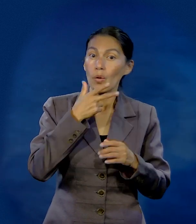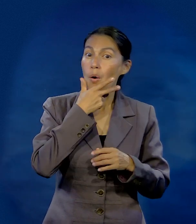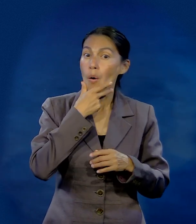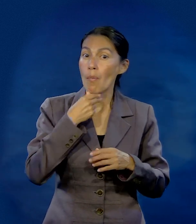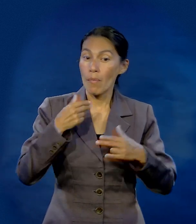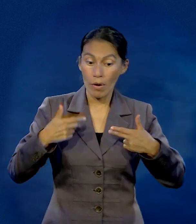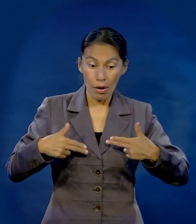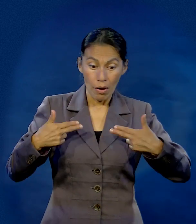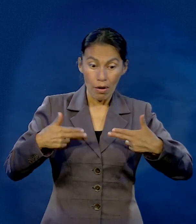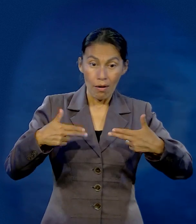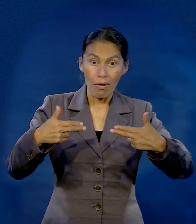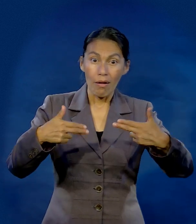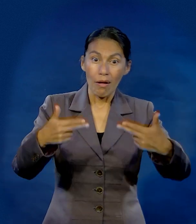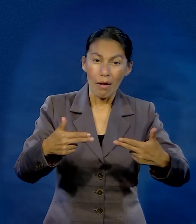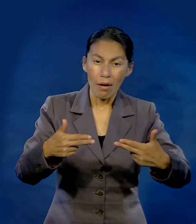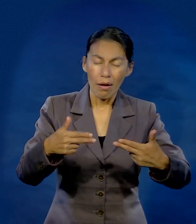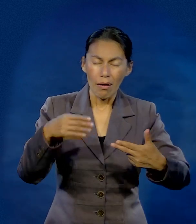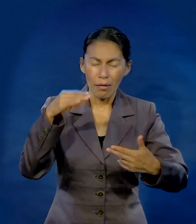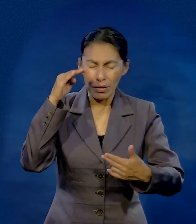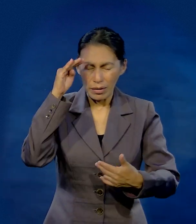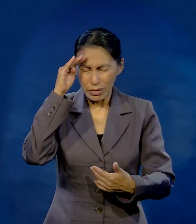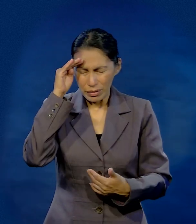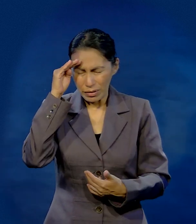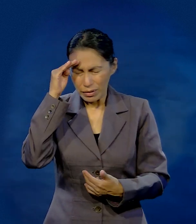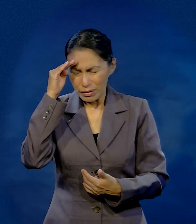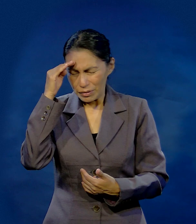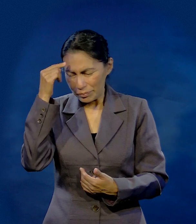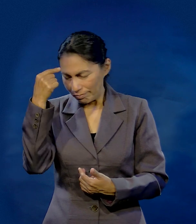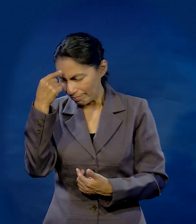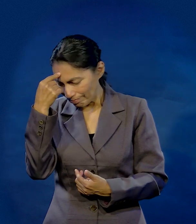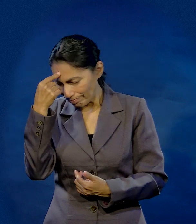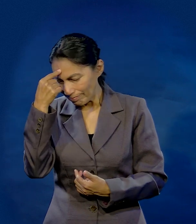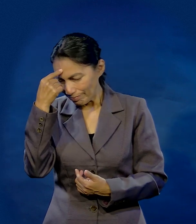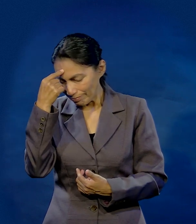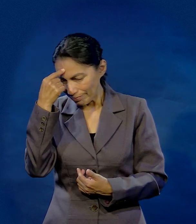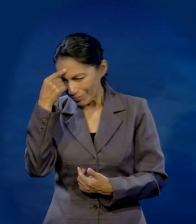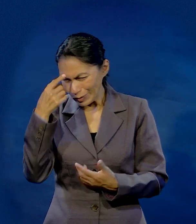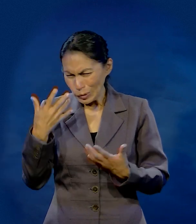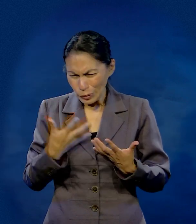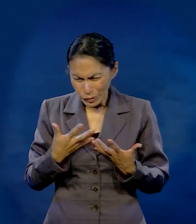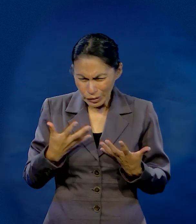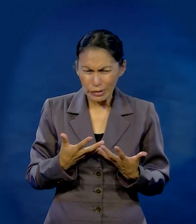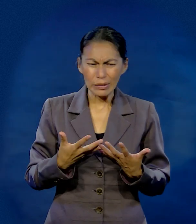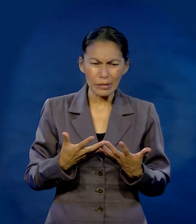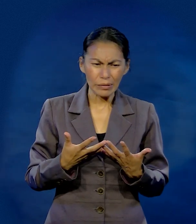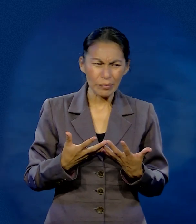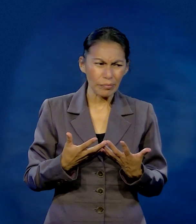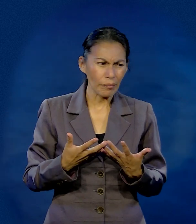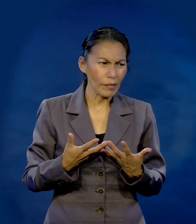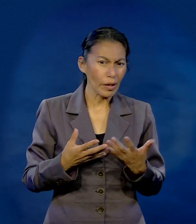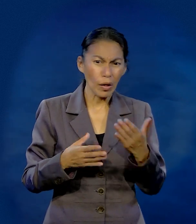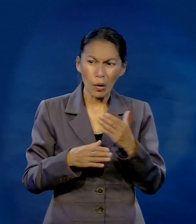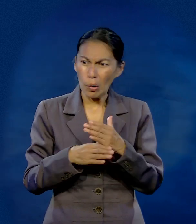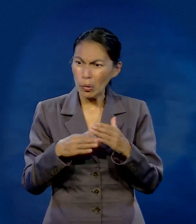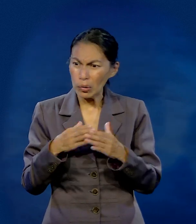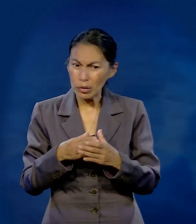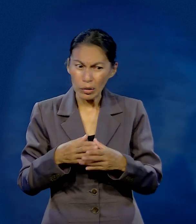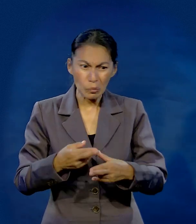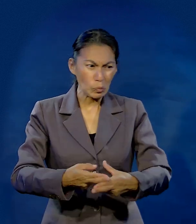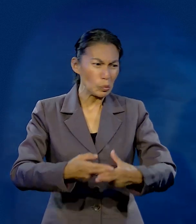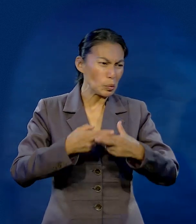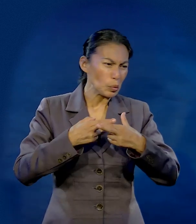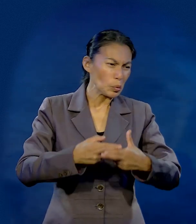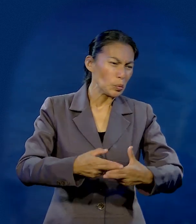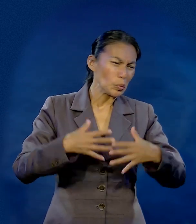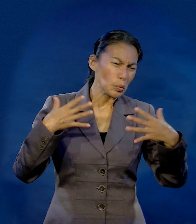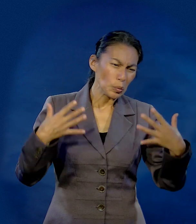siga conmigo también le refirió una parábola diciendo verso 16 La heredad de un